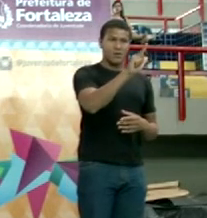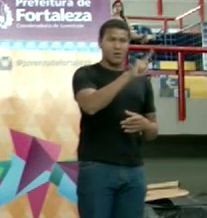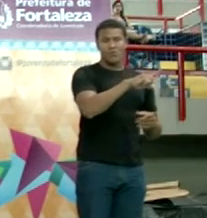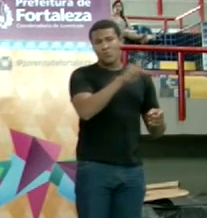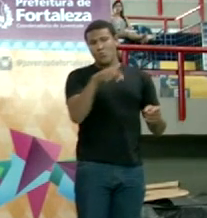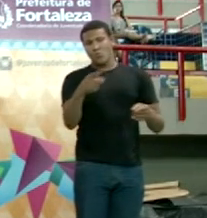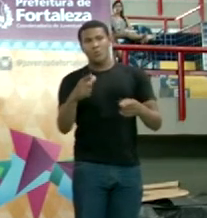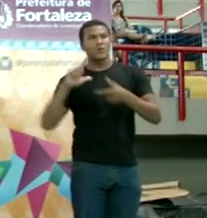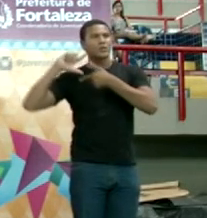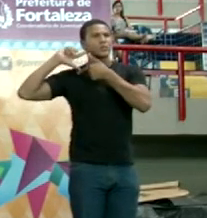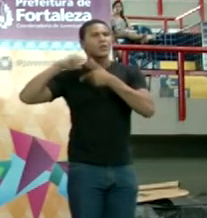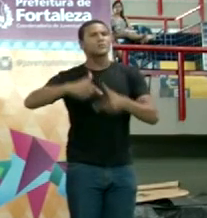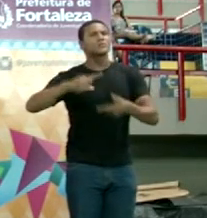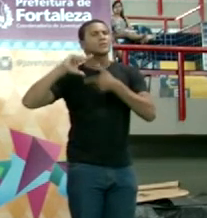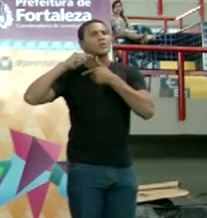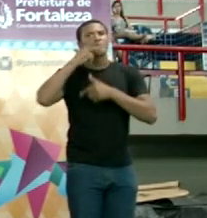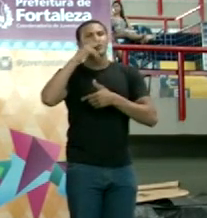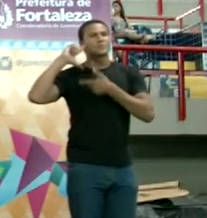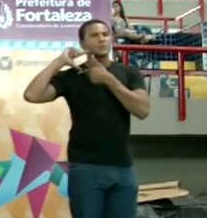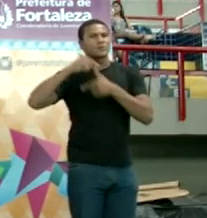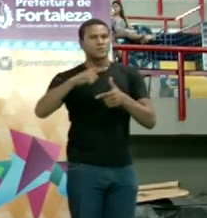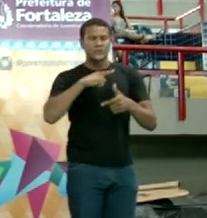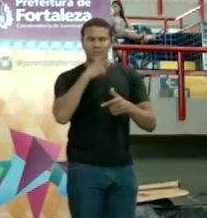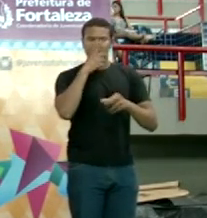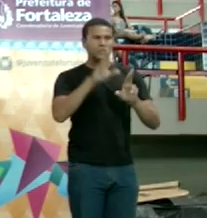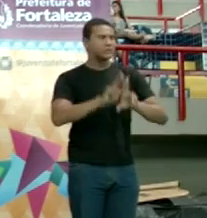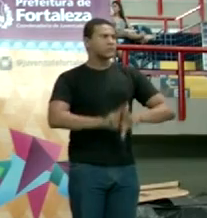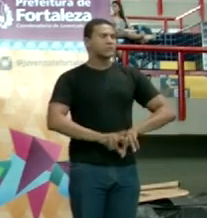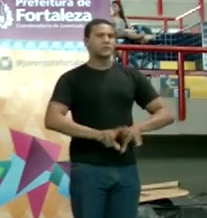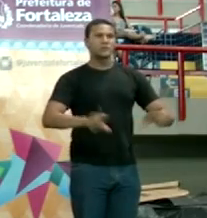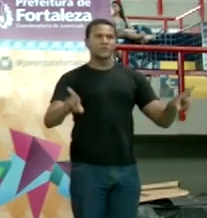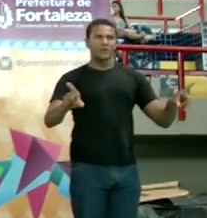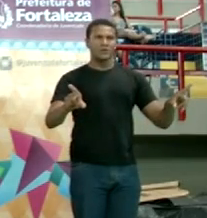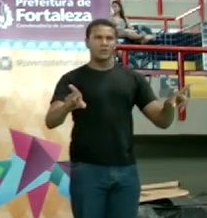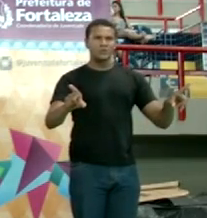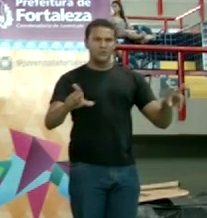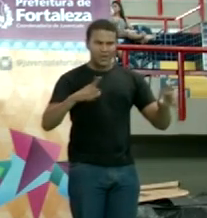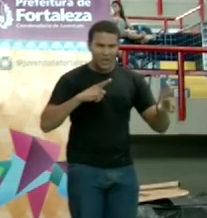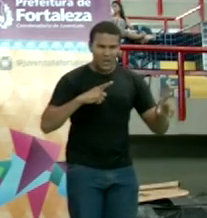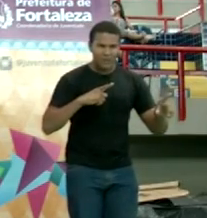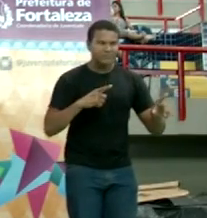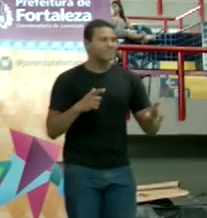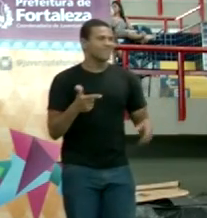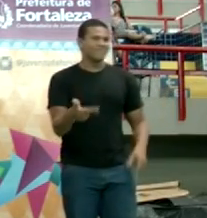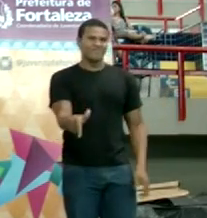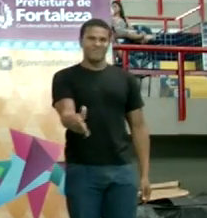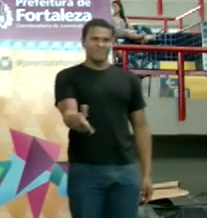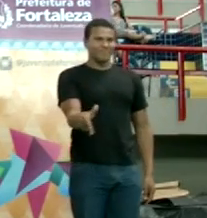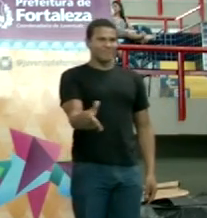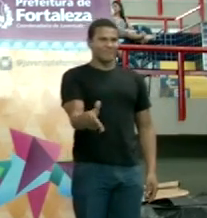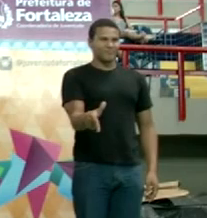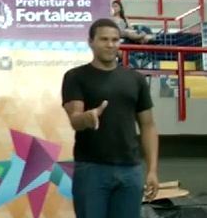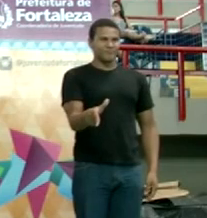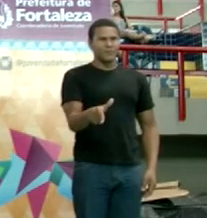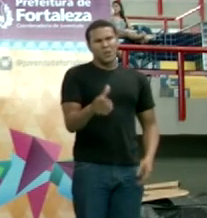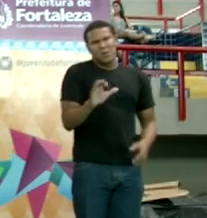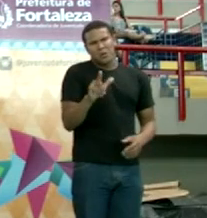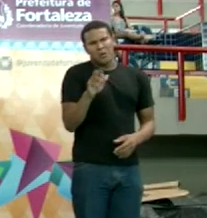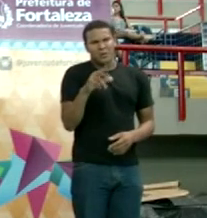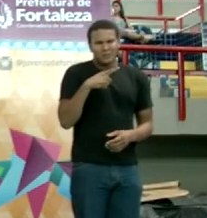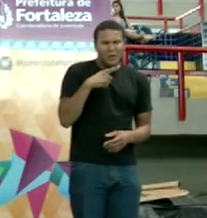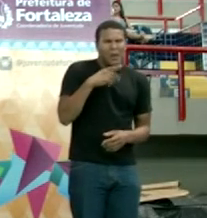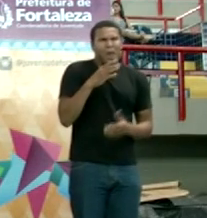Conservador tinham diferenças gritantes entre si? Tinham não. Na verdade, é lógico que eles têm as